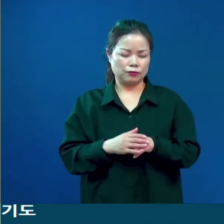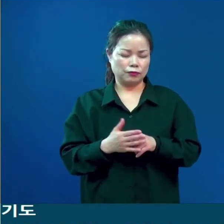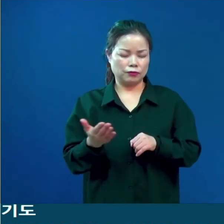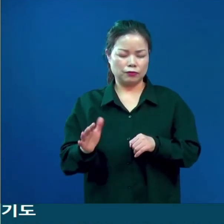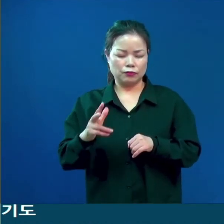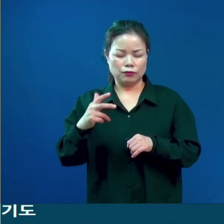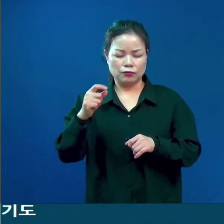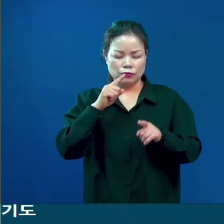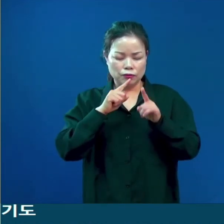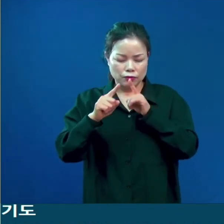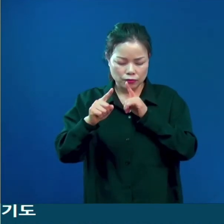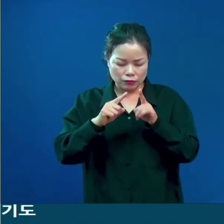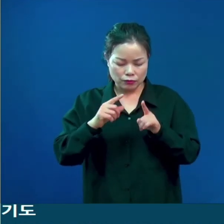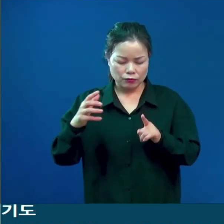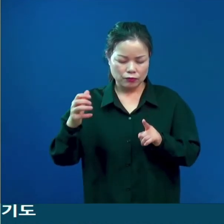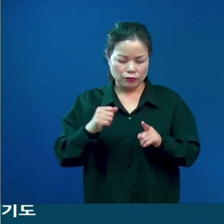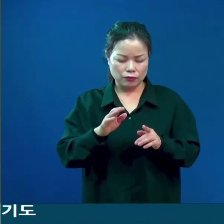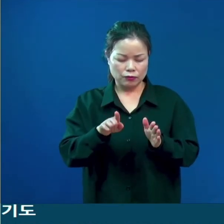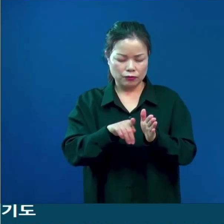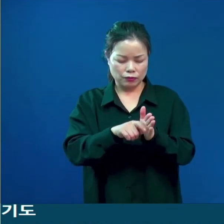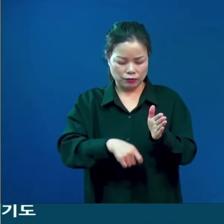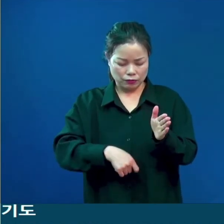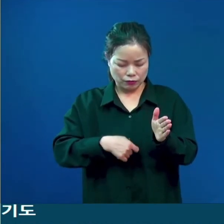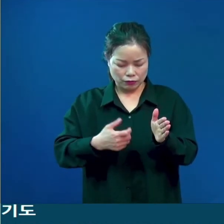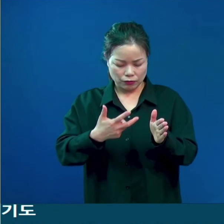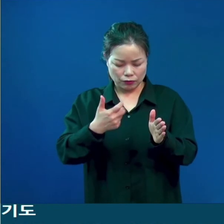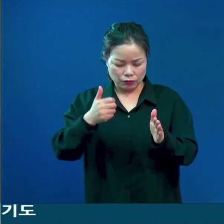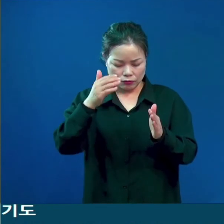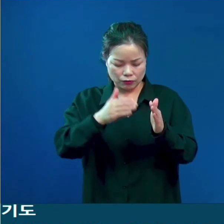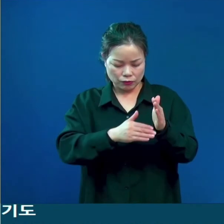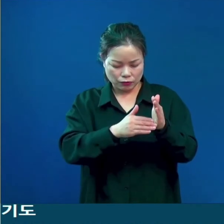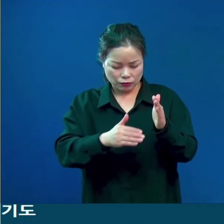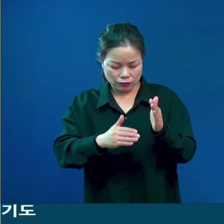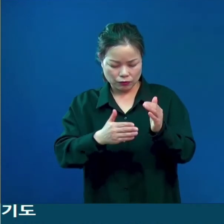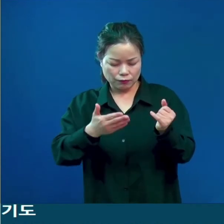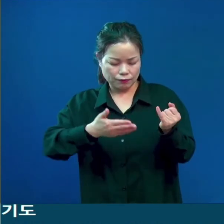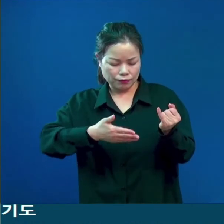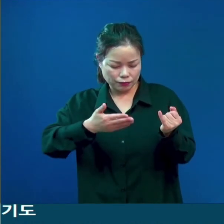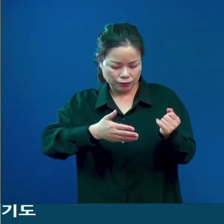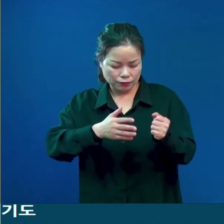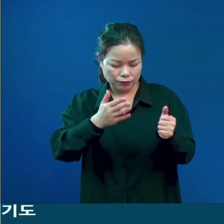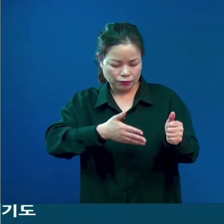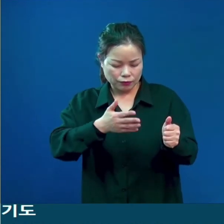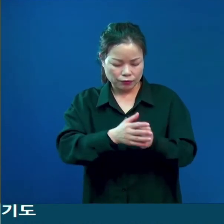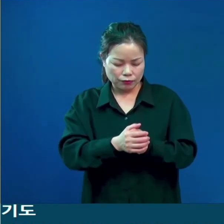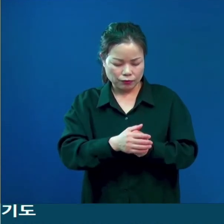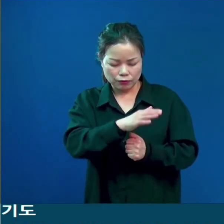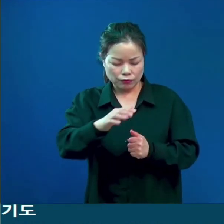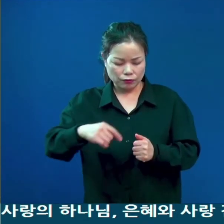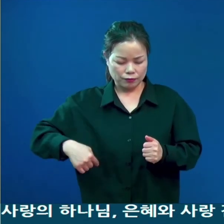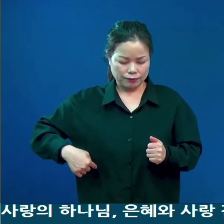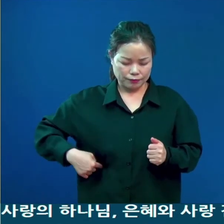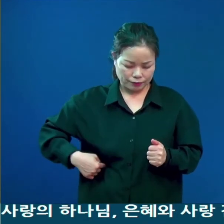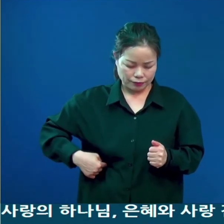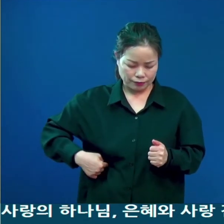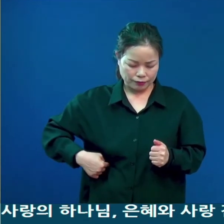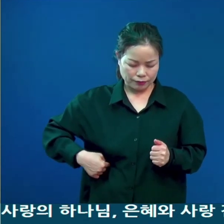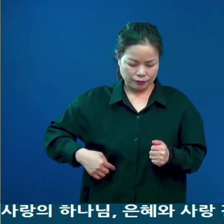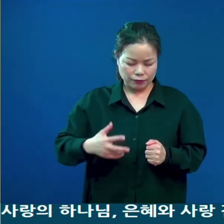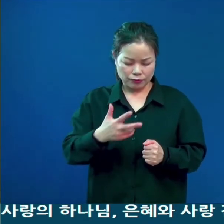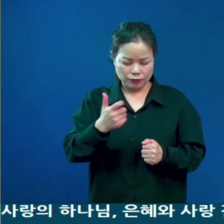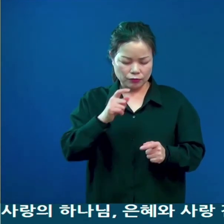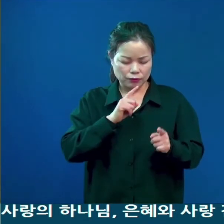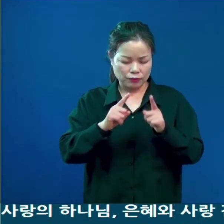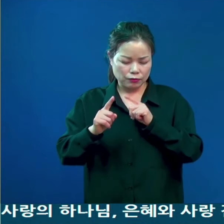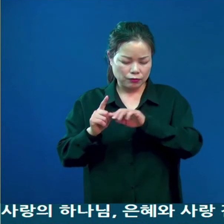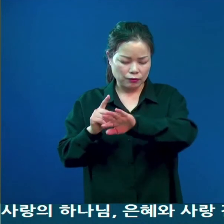주의 말씀으로 신실한 주의 성도들이 권면함으로 우리의 양심이 찔리고 주의